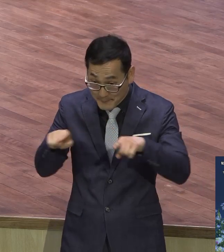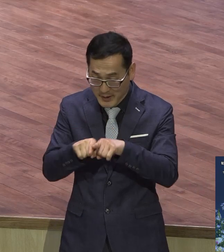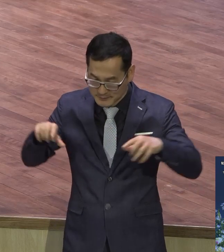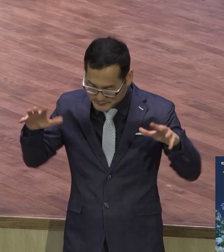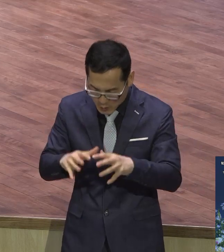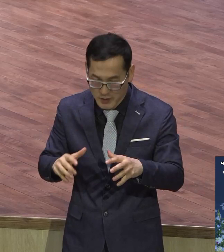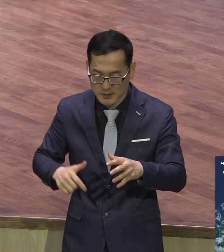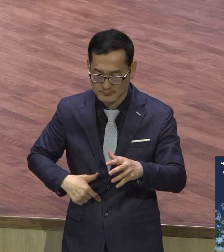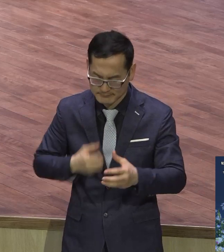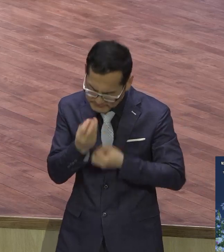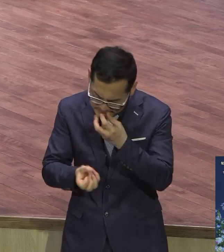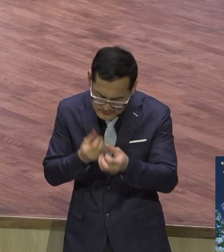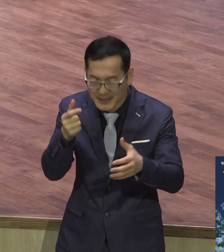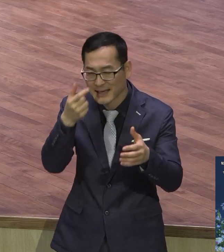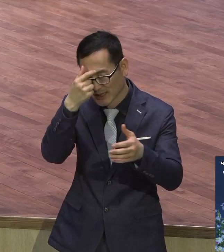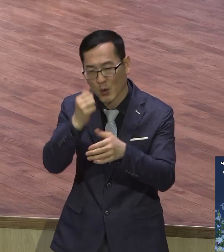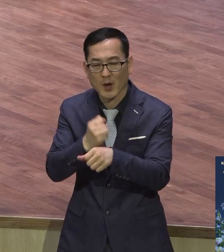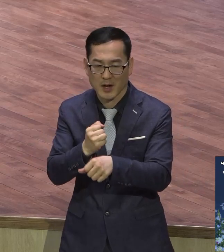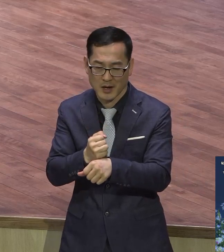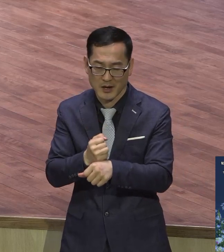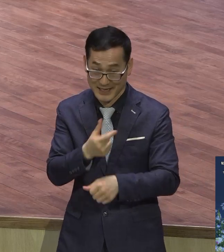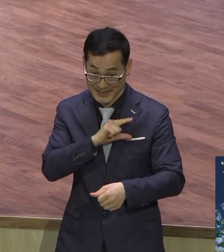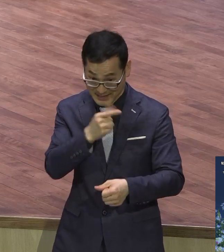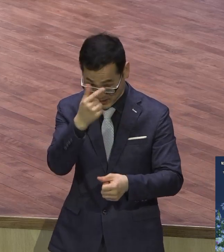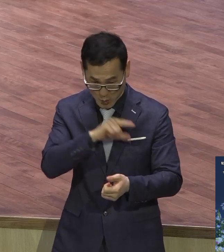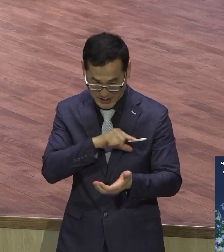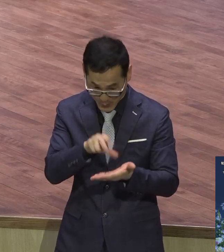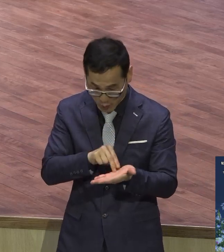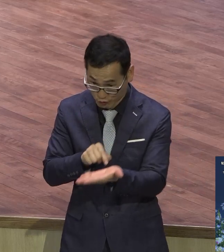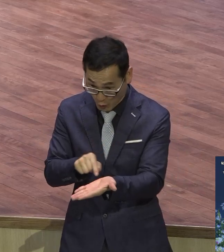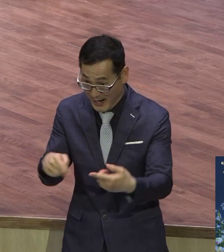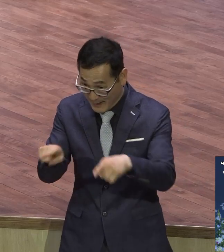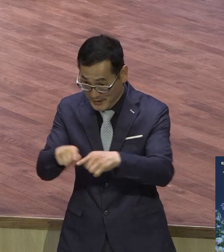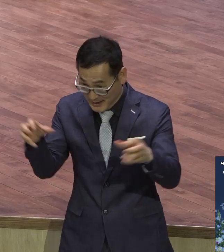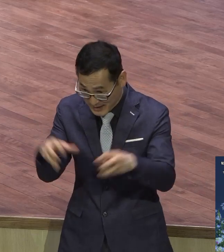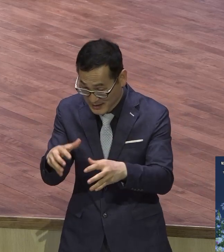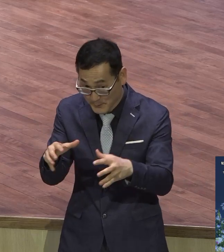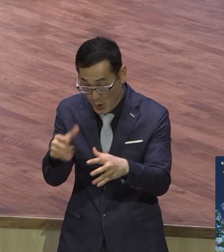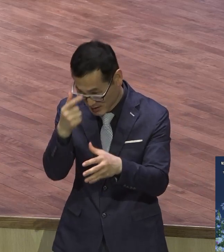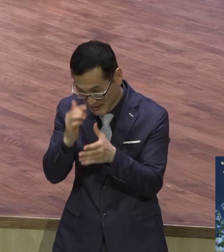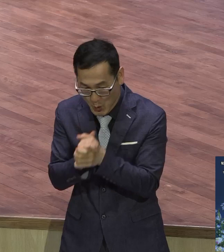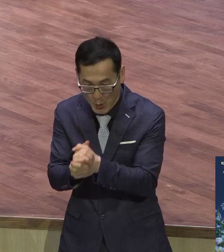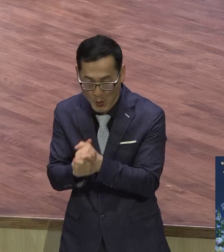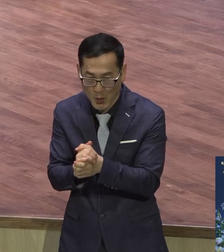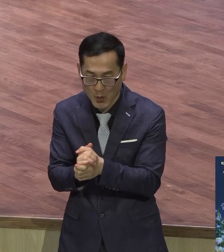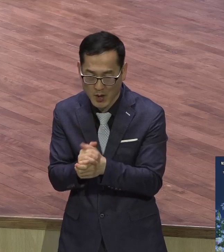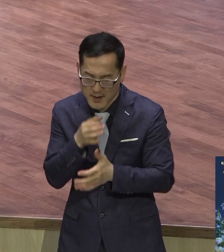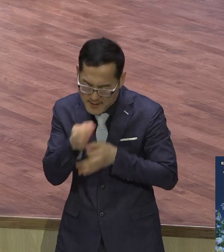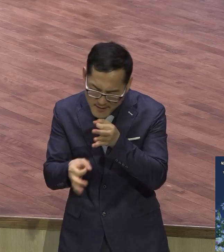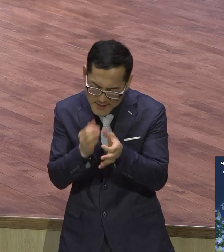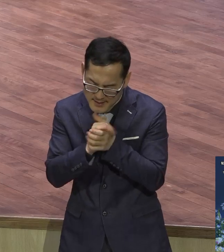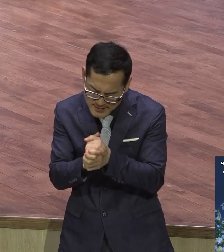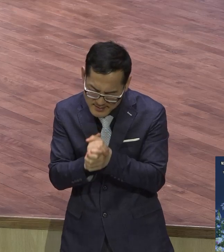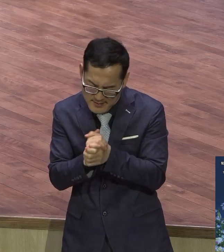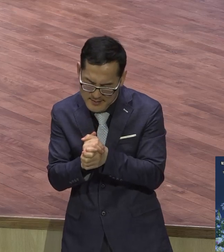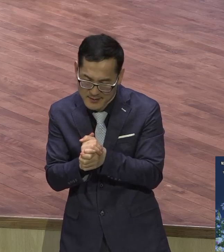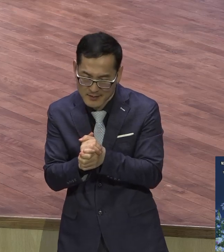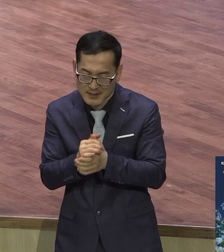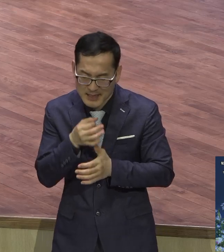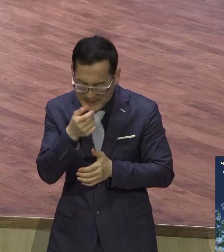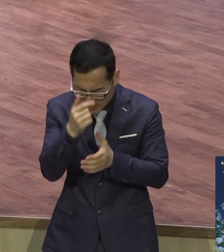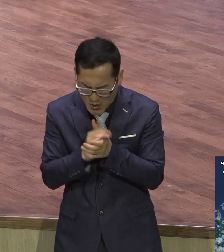기도 같이 가족끼리 같이 같이 기도 좀 하나도 같이 기도할 때 내 소리가 내 귀에 들려야 돼. 그렇게 기도를 해보죠.